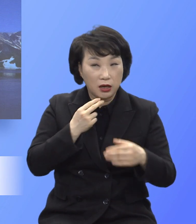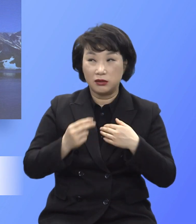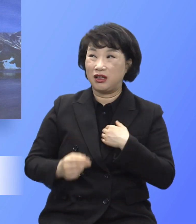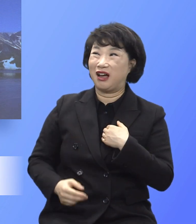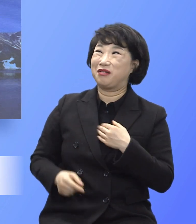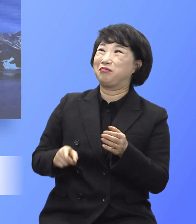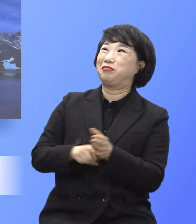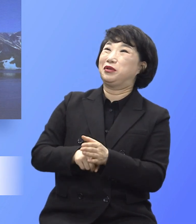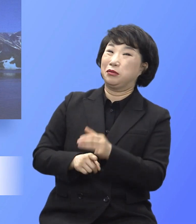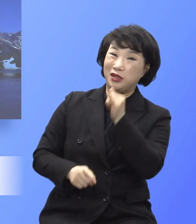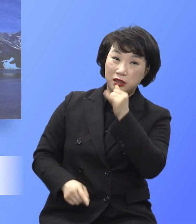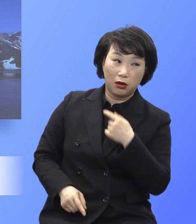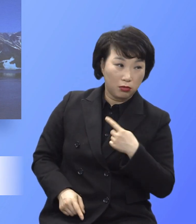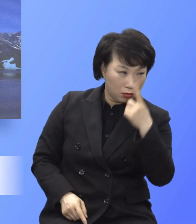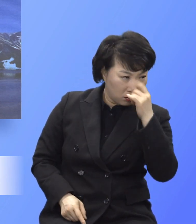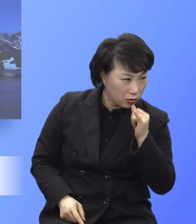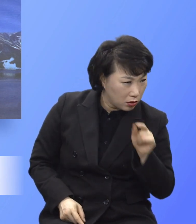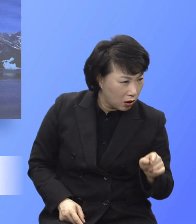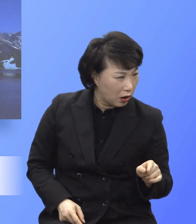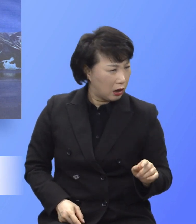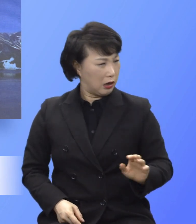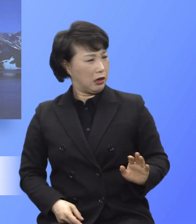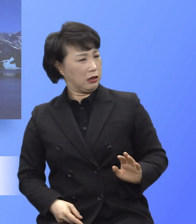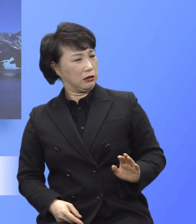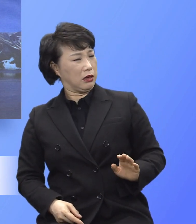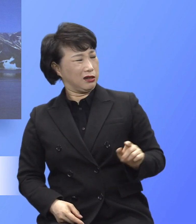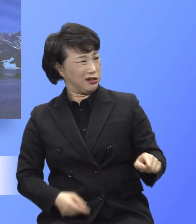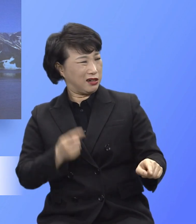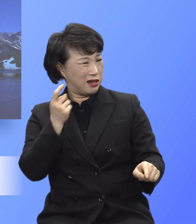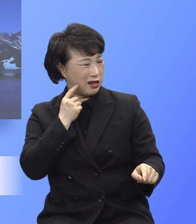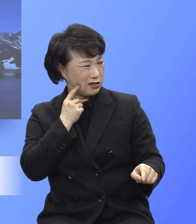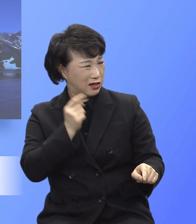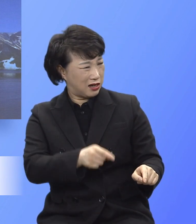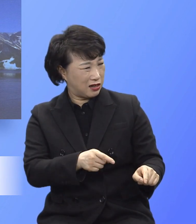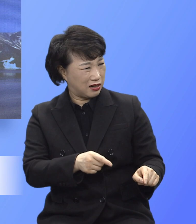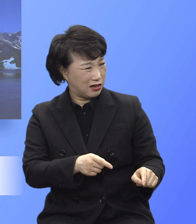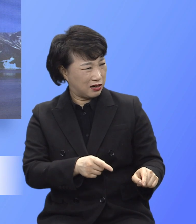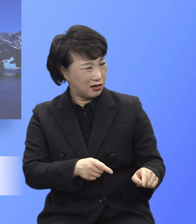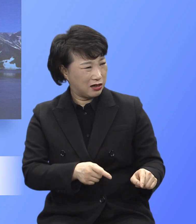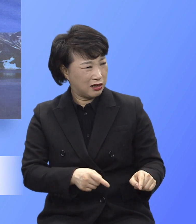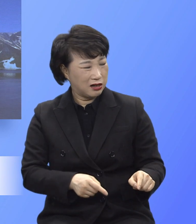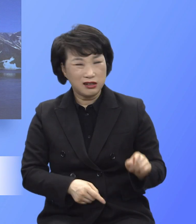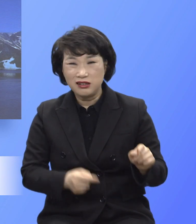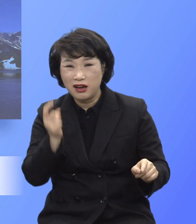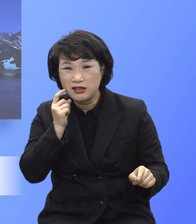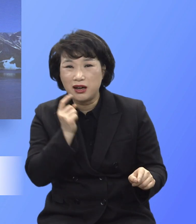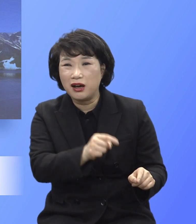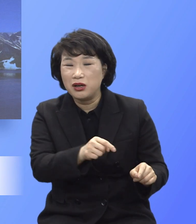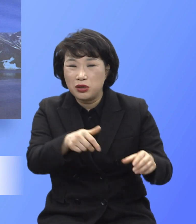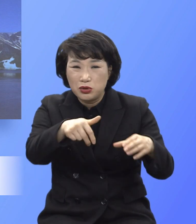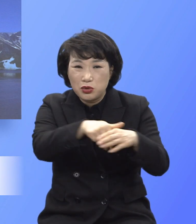난 믿음이 있어? 이 사람은 가짜 아니면 그냥